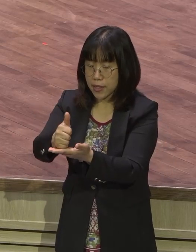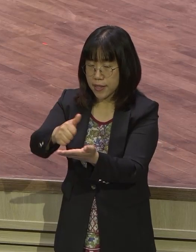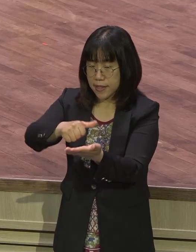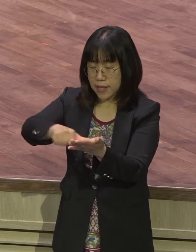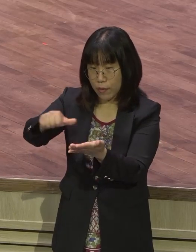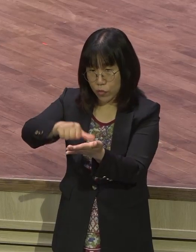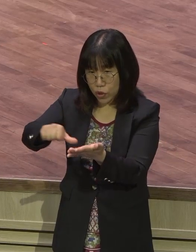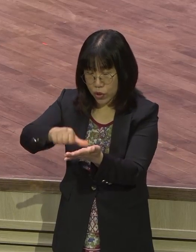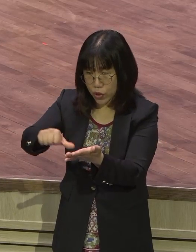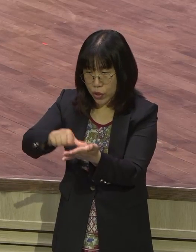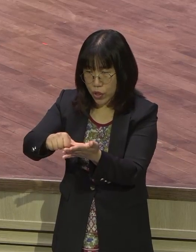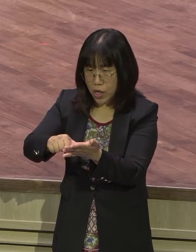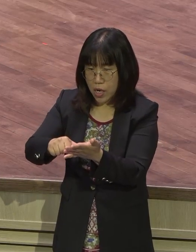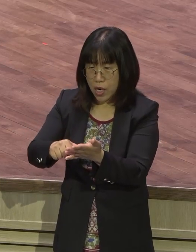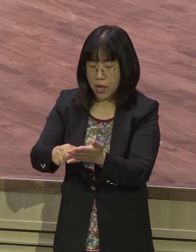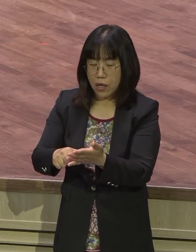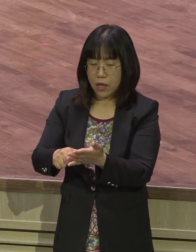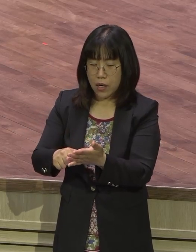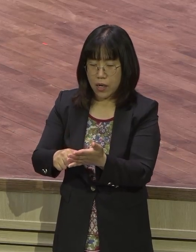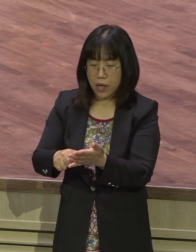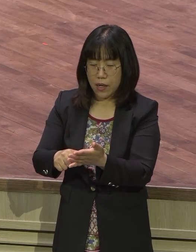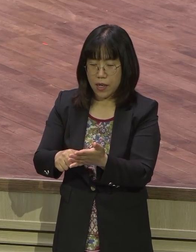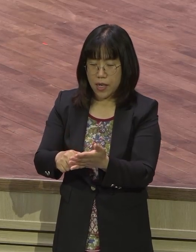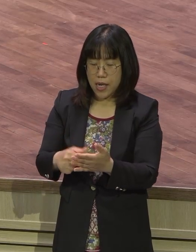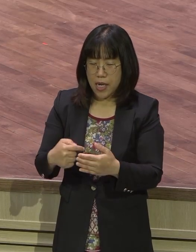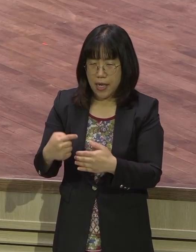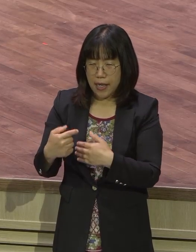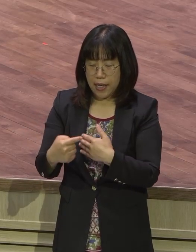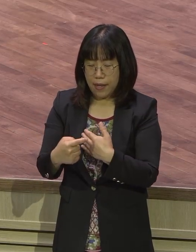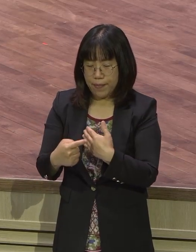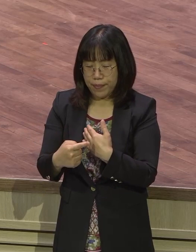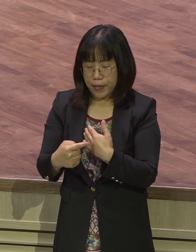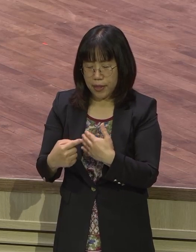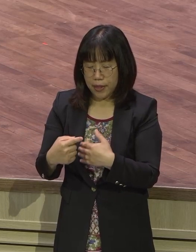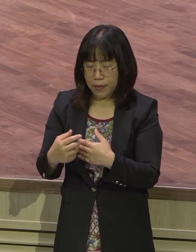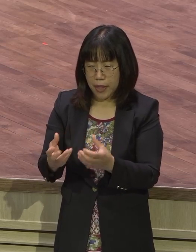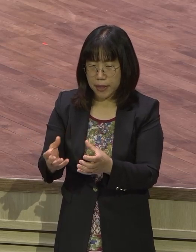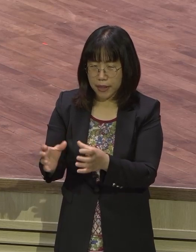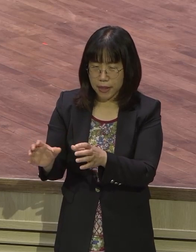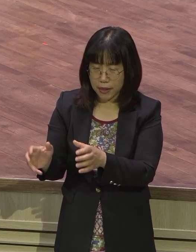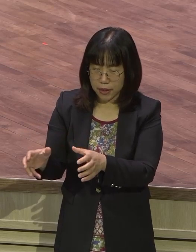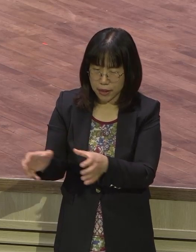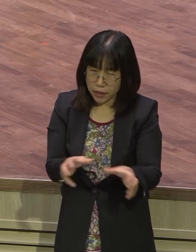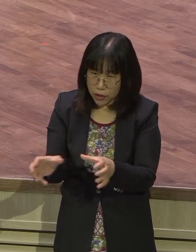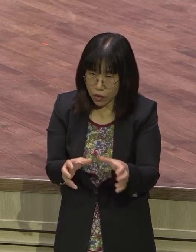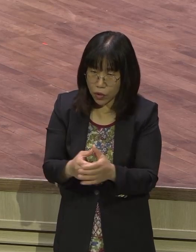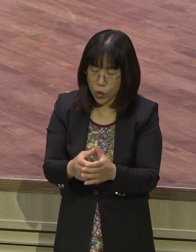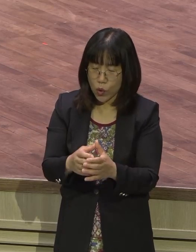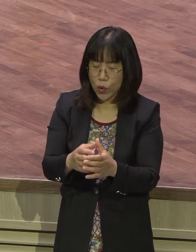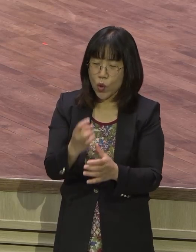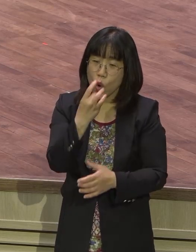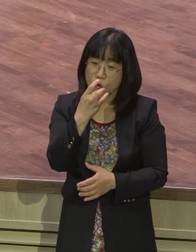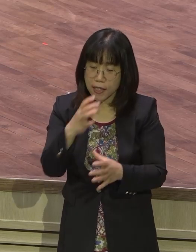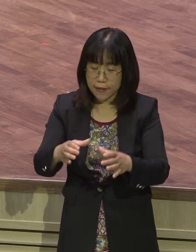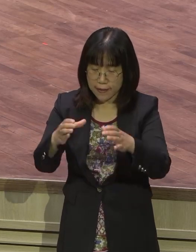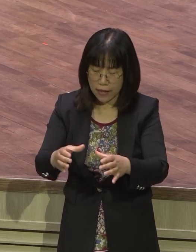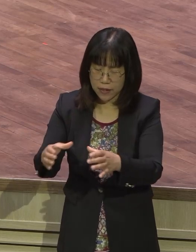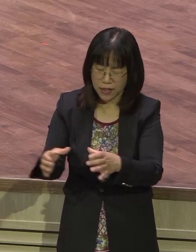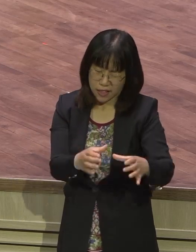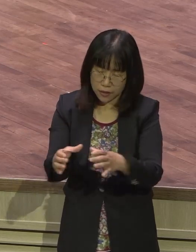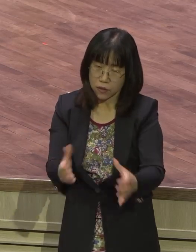가슴을 흔들고 그랬어요 가슴을 가슴을 흔들고 곡식단을 모여 흔들어서 바친다